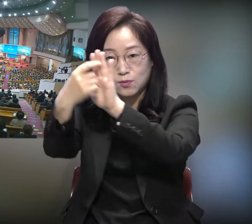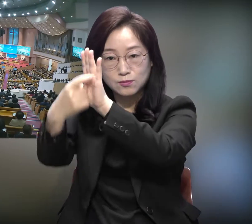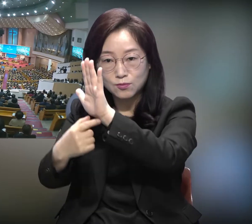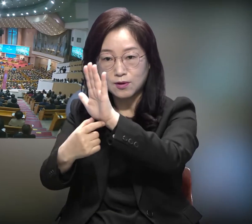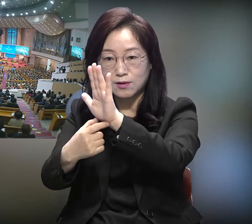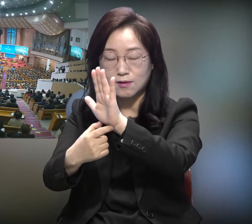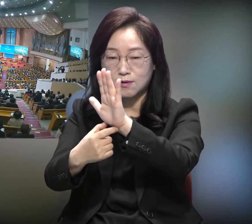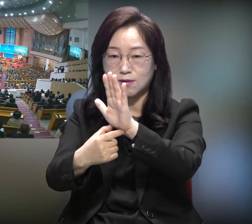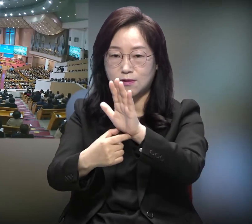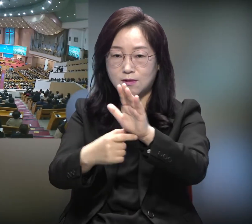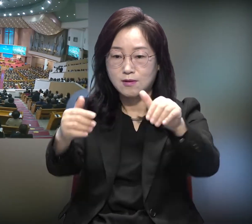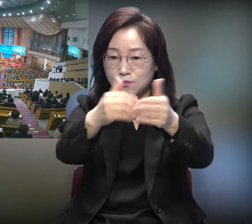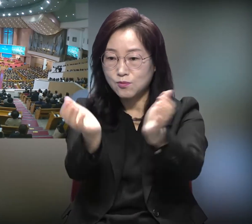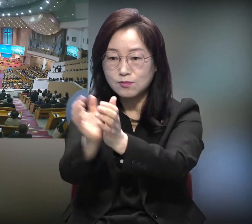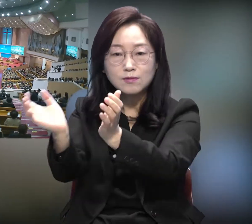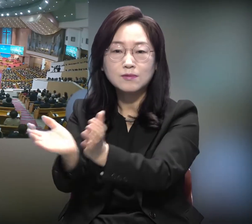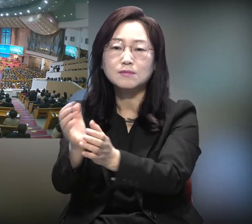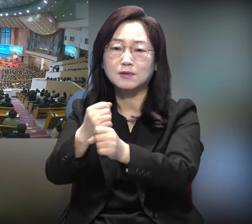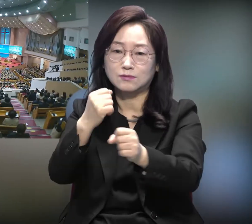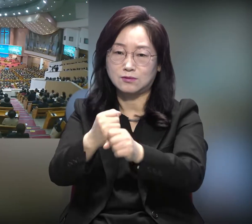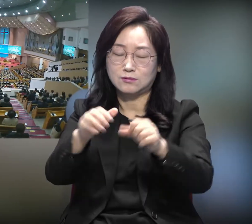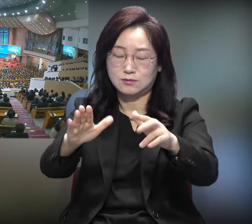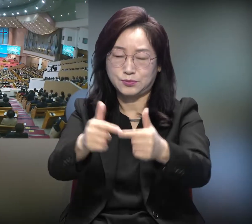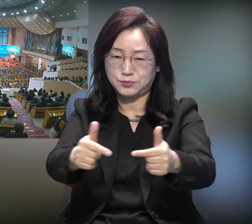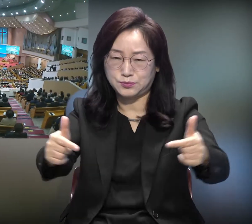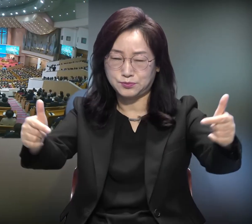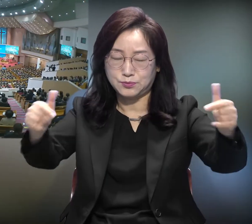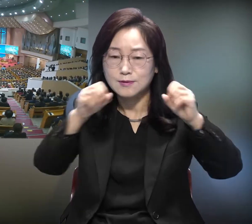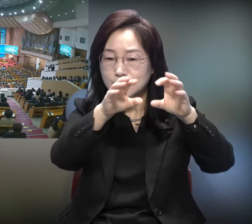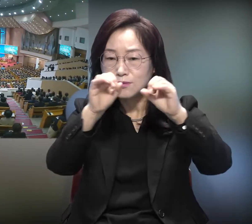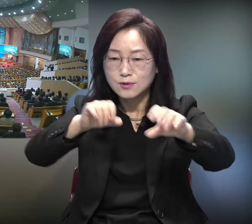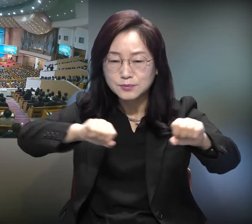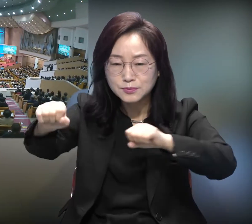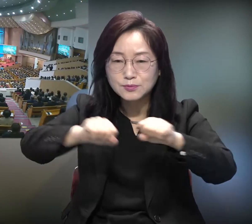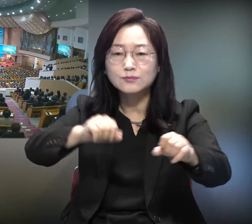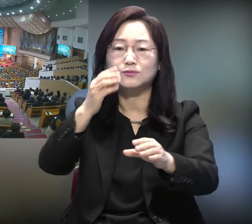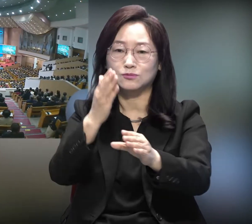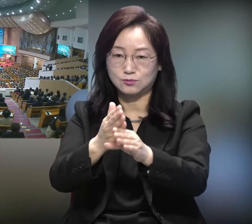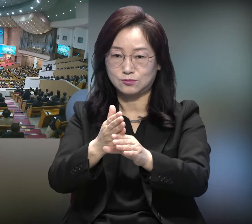크게 부흥하여 전 세계에 선교활동을 활발히 펼치고 있는 것입니다.